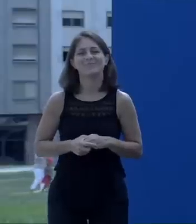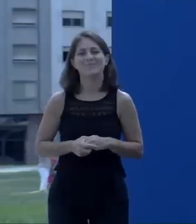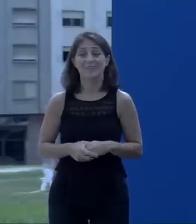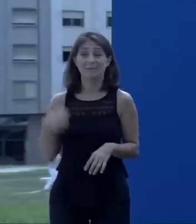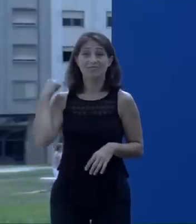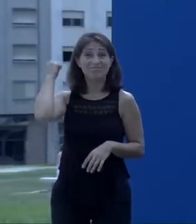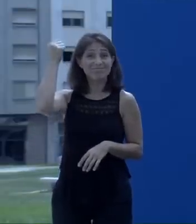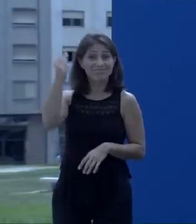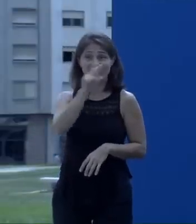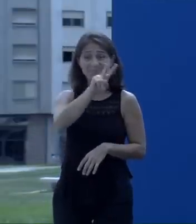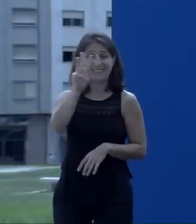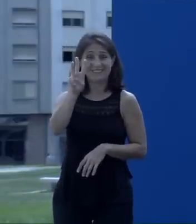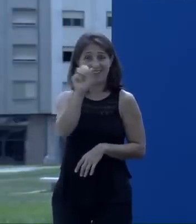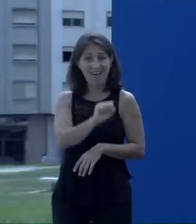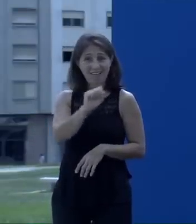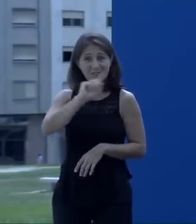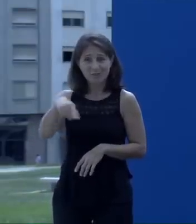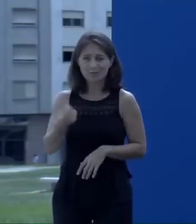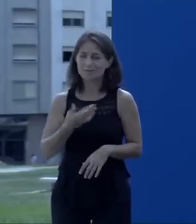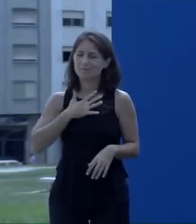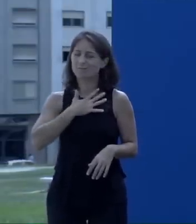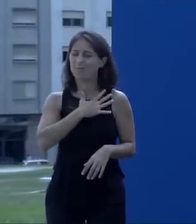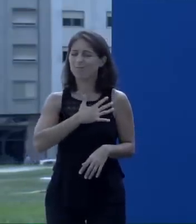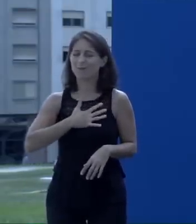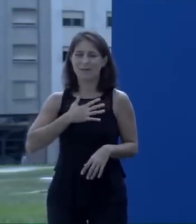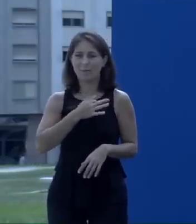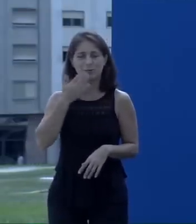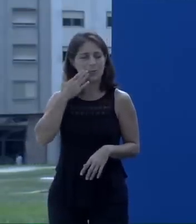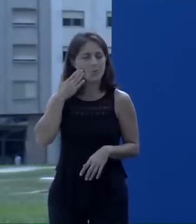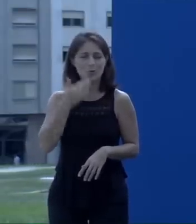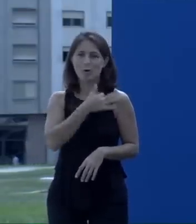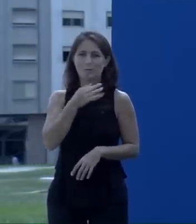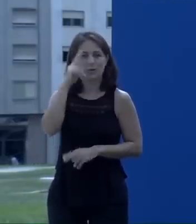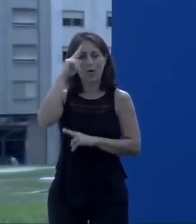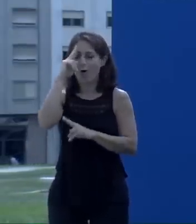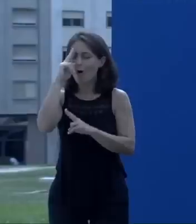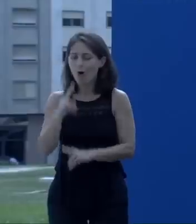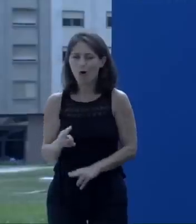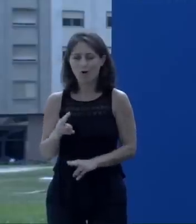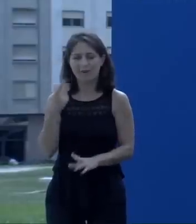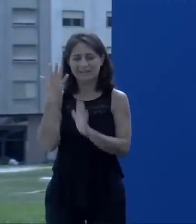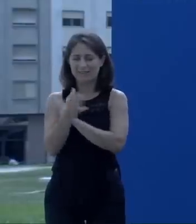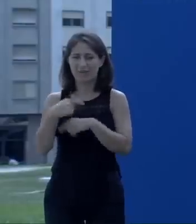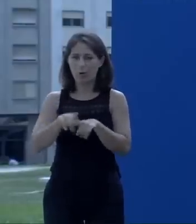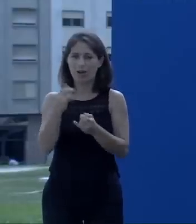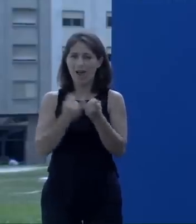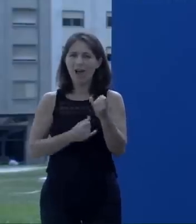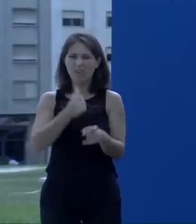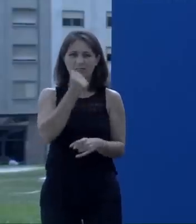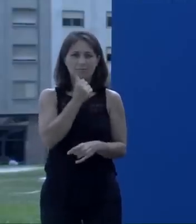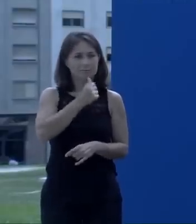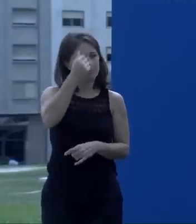23 anos despois, é un prazer, é un orgullo, é unha honra poder seguir os pasos do